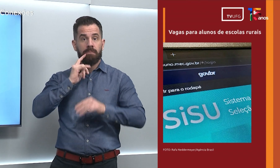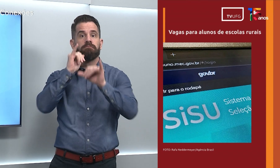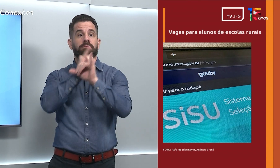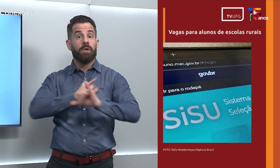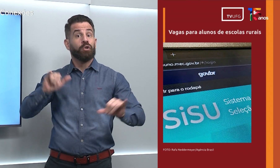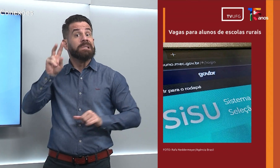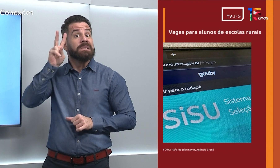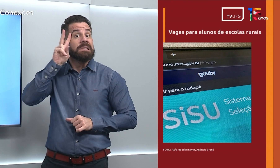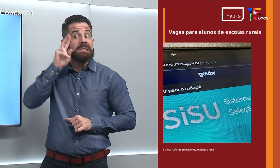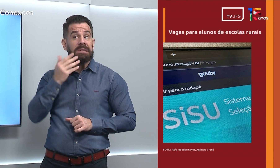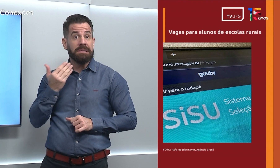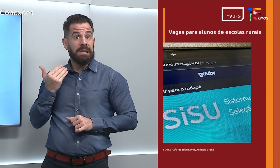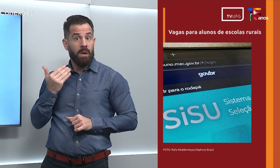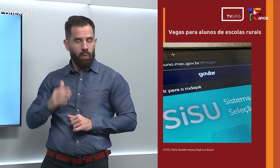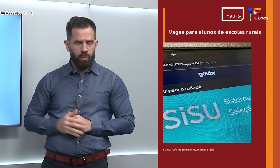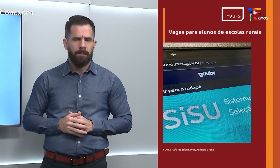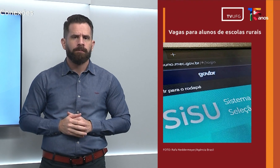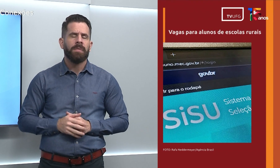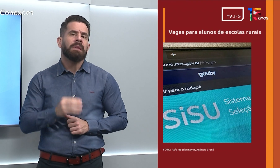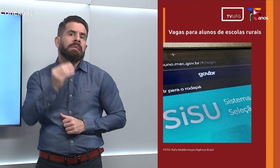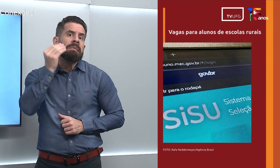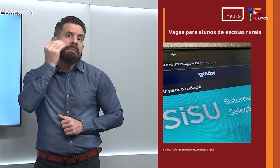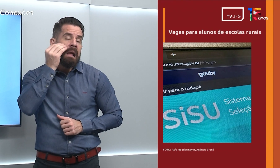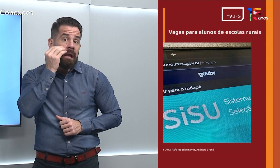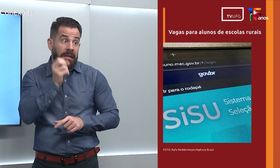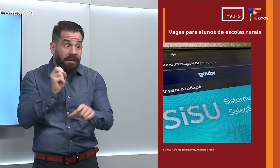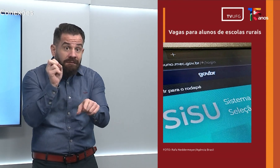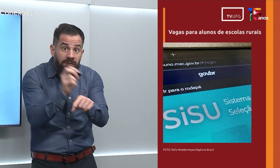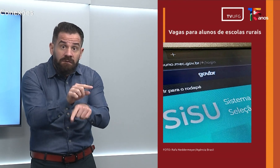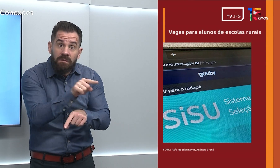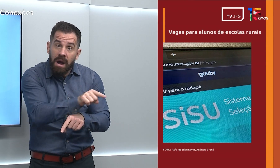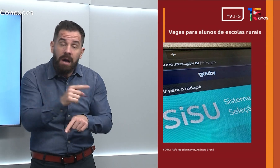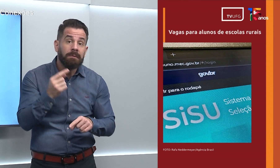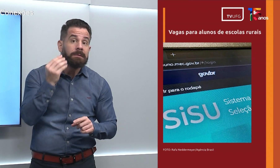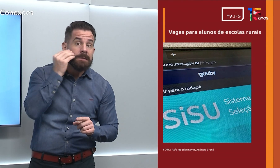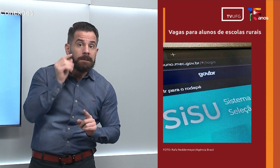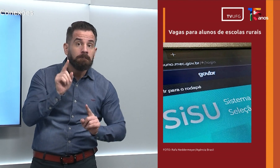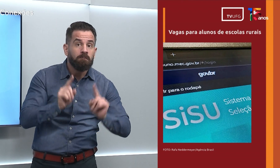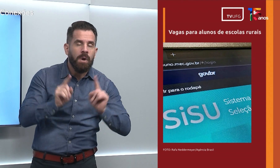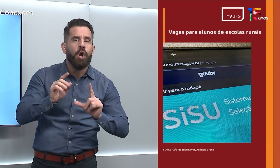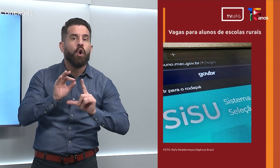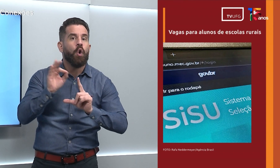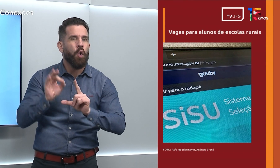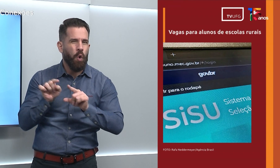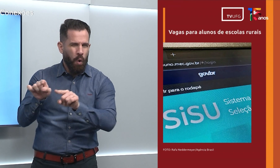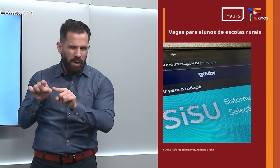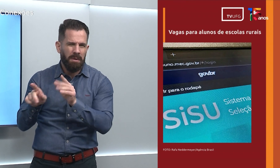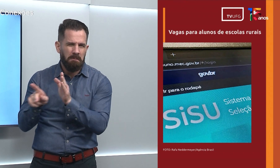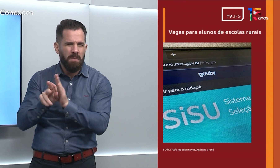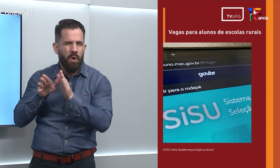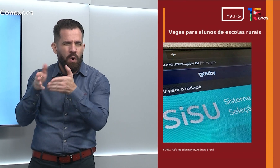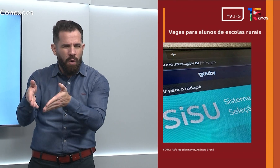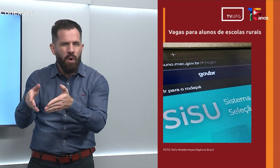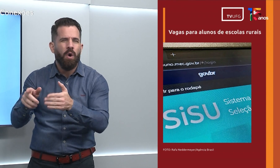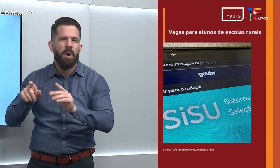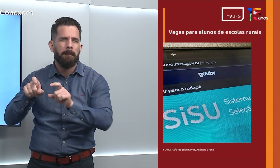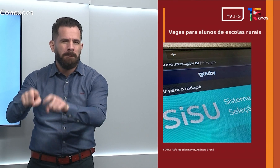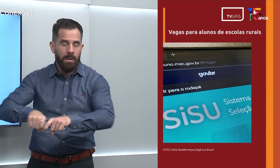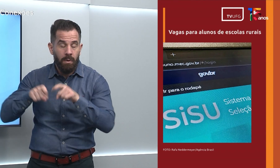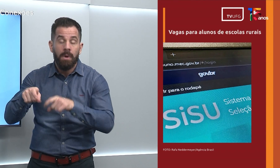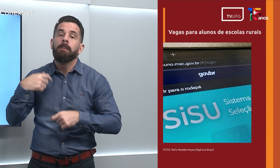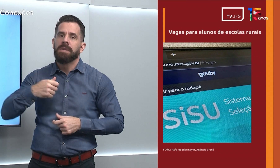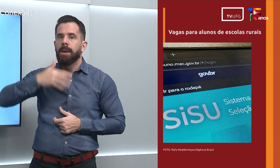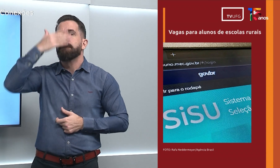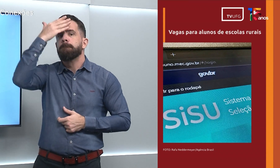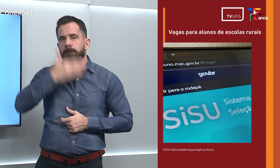segunda-feira. Bom, para serem elegíveis, para poderem concorrer a essa cota, o estudante deve comprovar